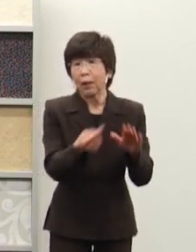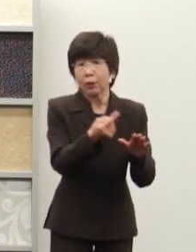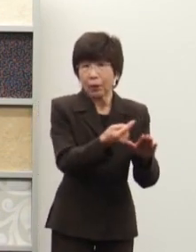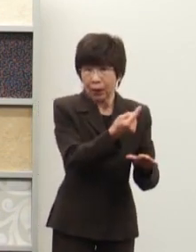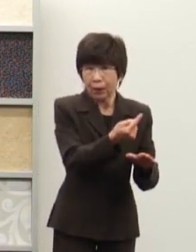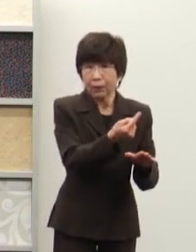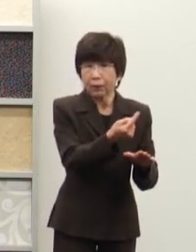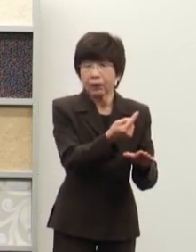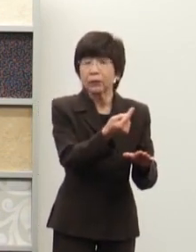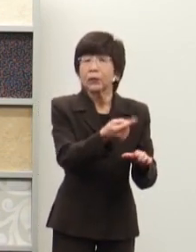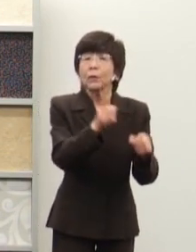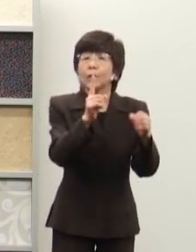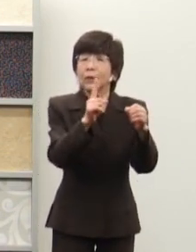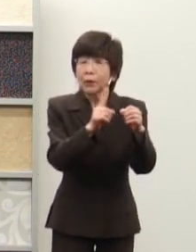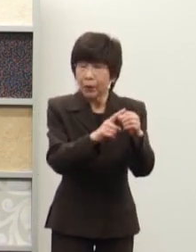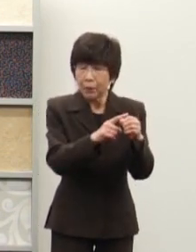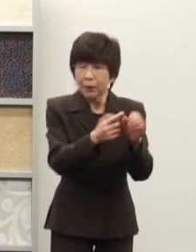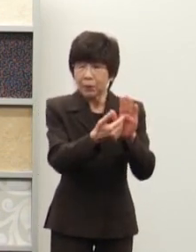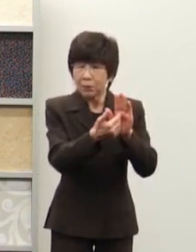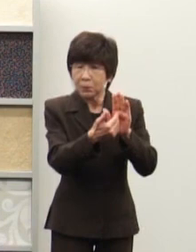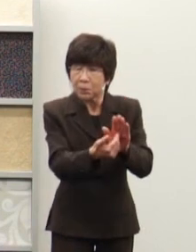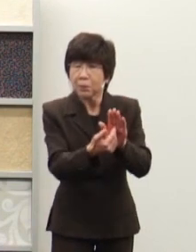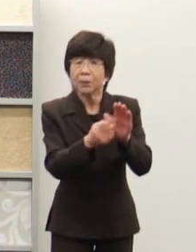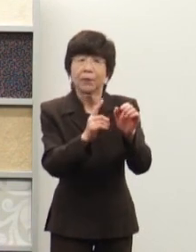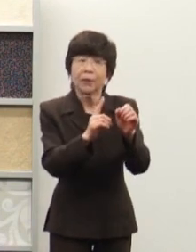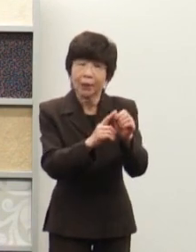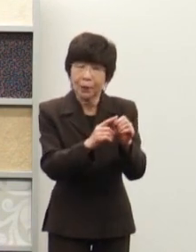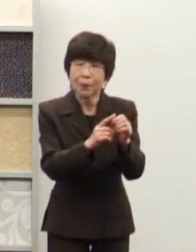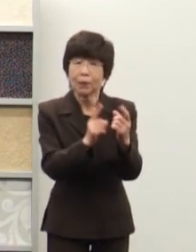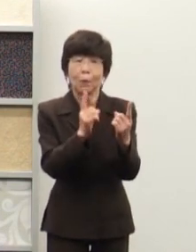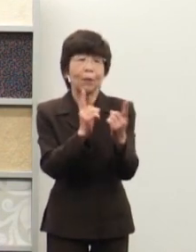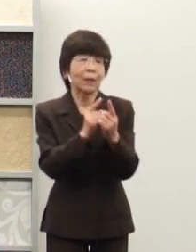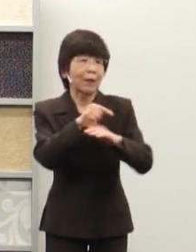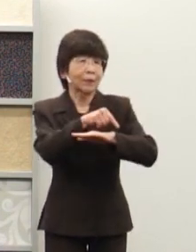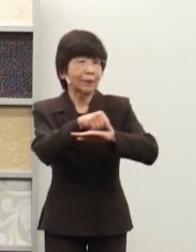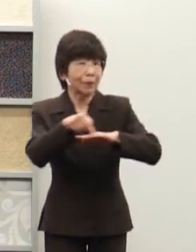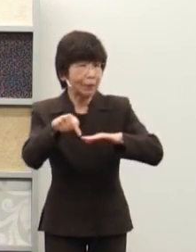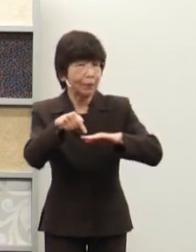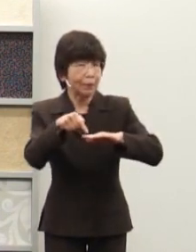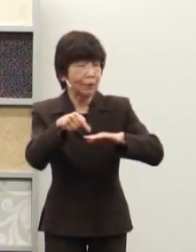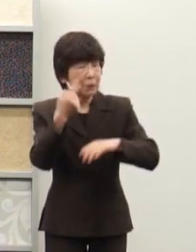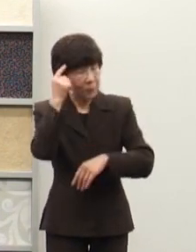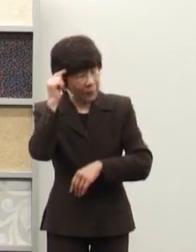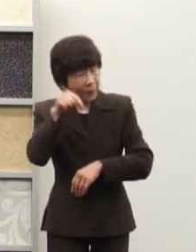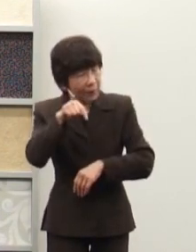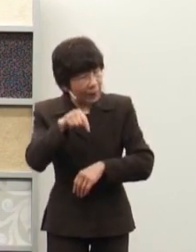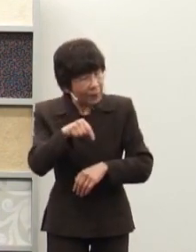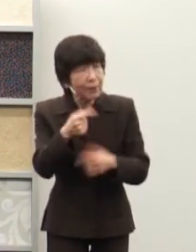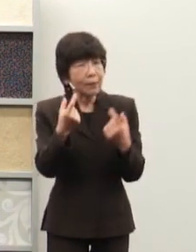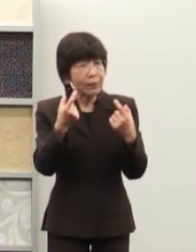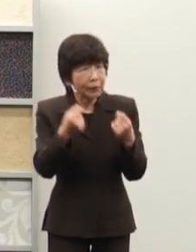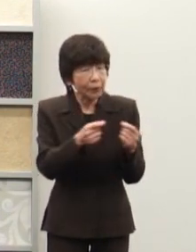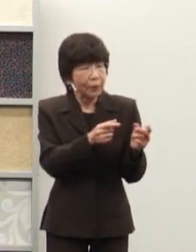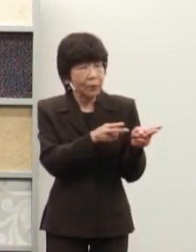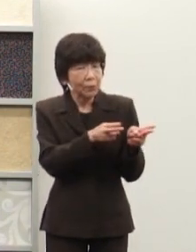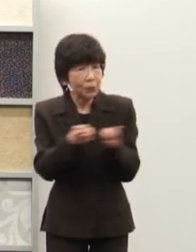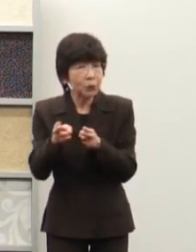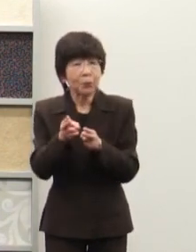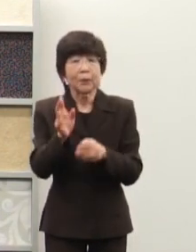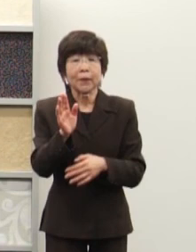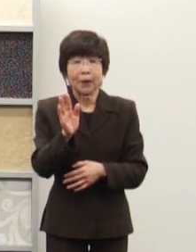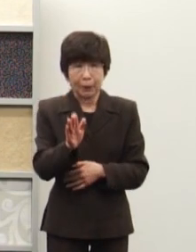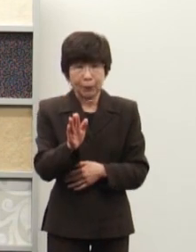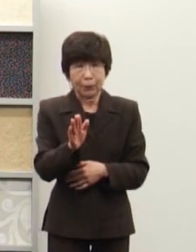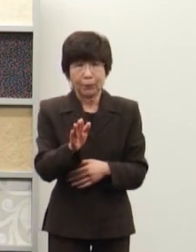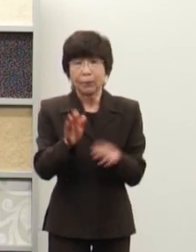説明ありましたように、いろいろクラスター対策というものに、まあ、県の方でも力を入れるというところで、本当